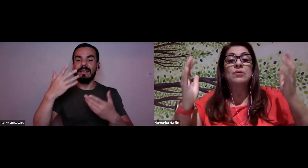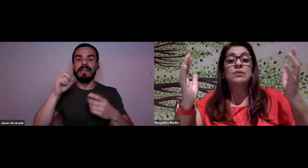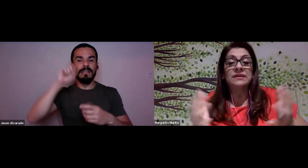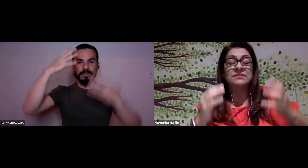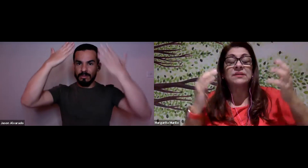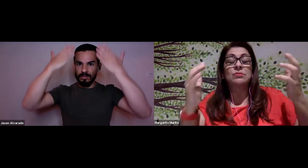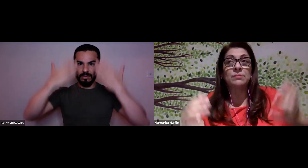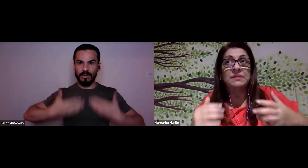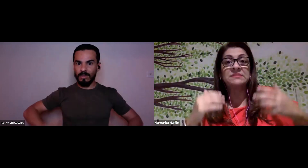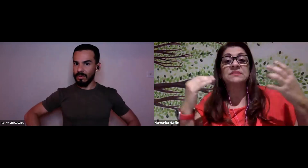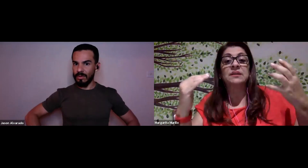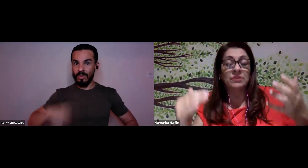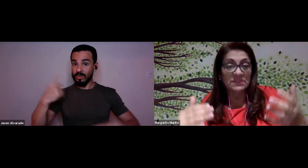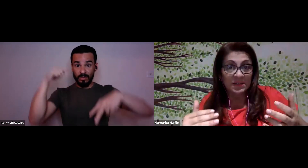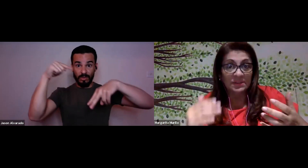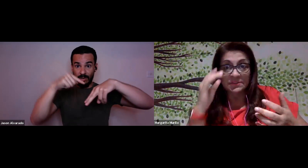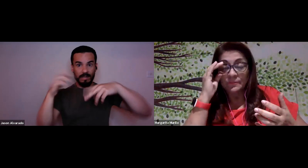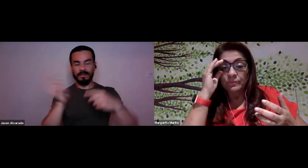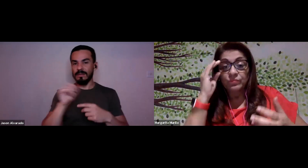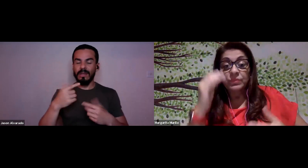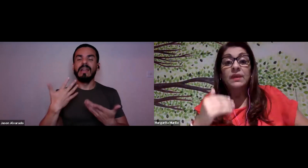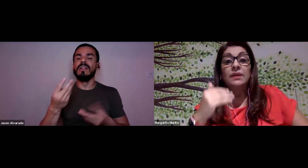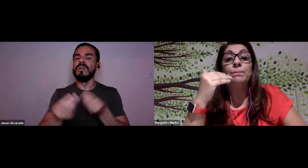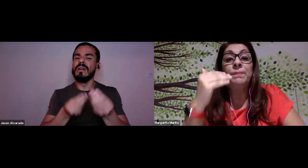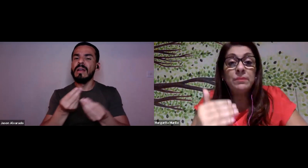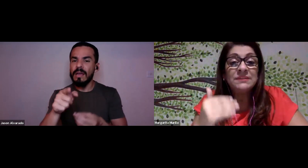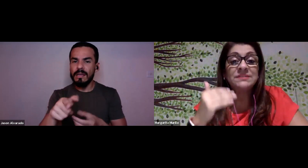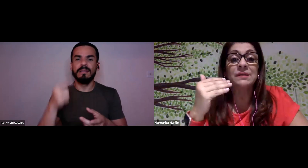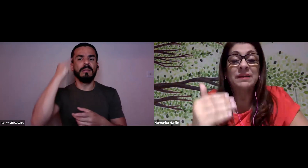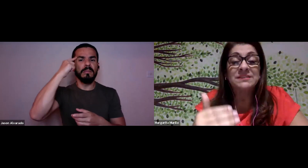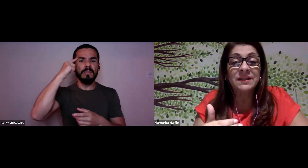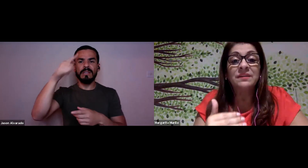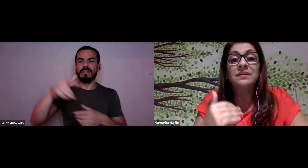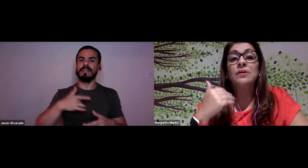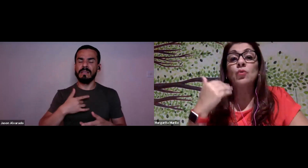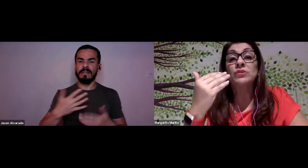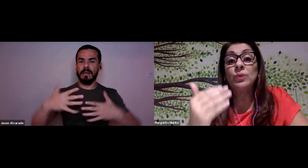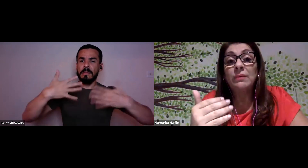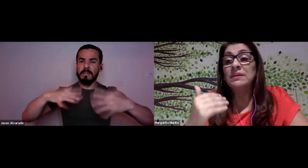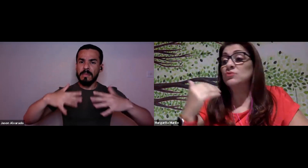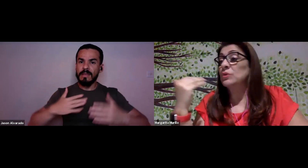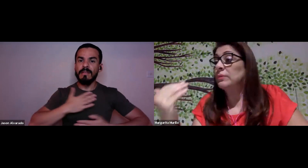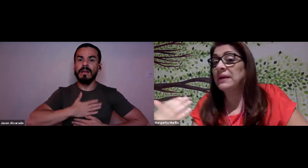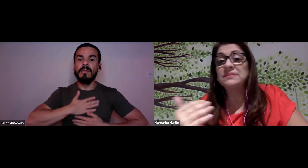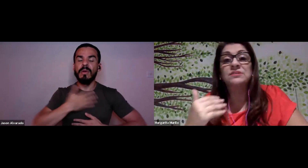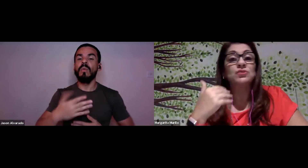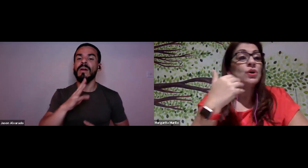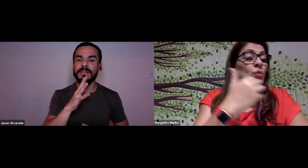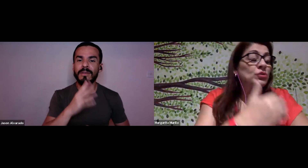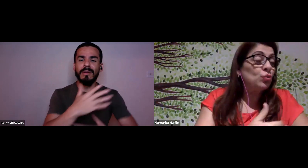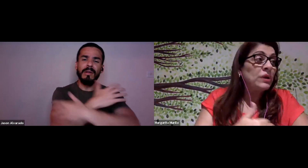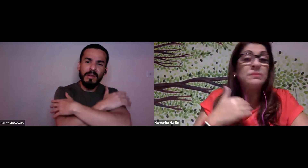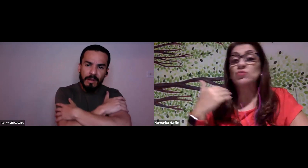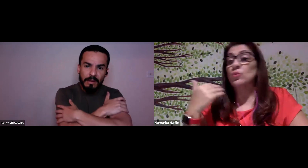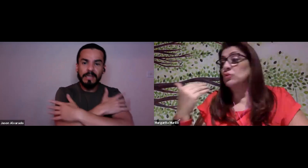es lo que haces es lo que piensas es lo que sientes vibras en placer cuando hablas cuando abrazas